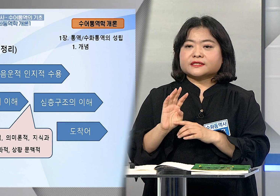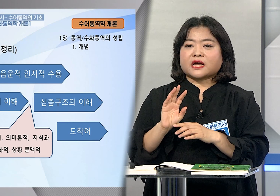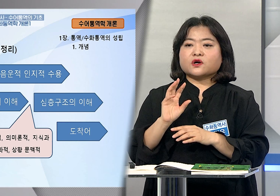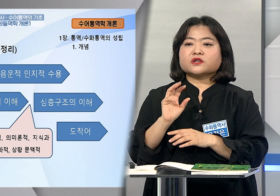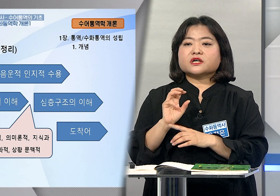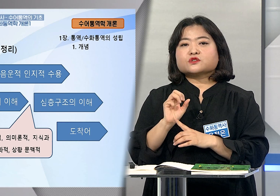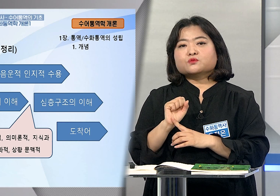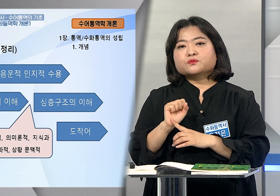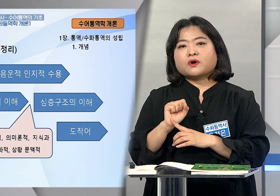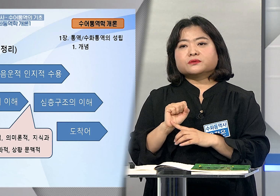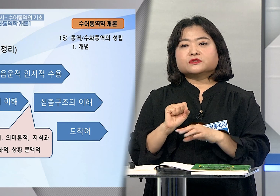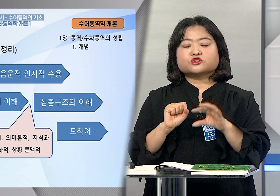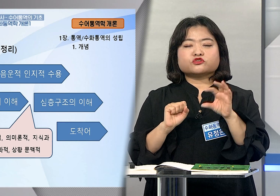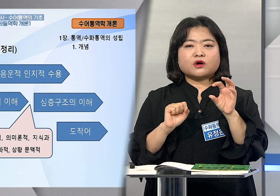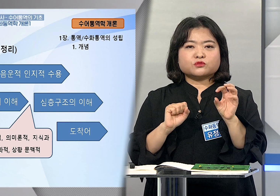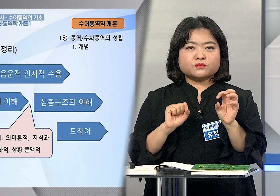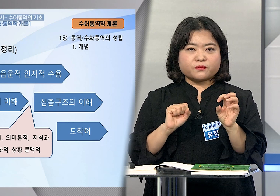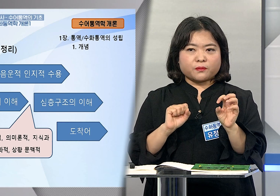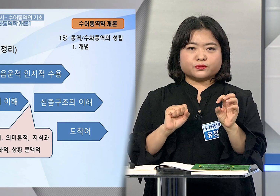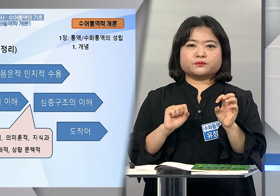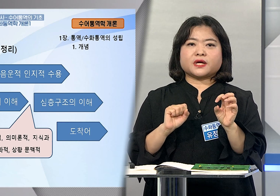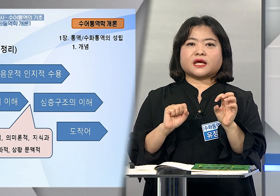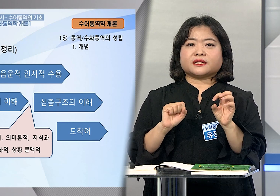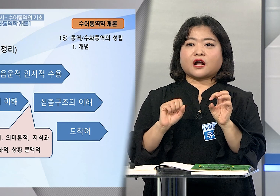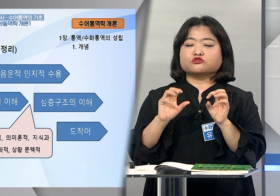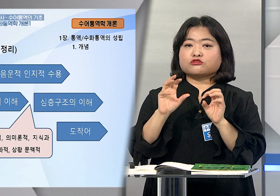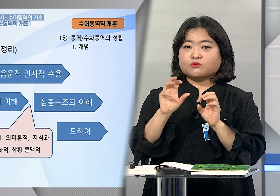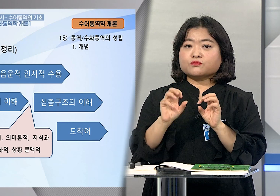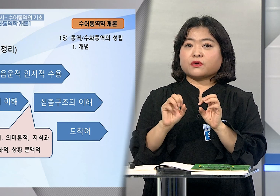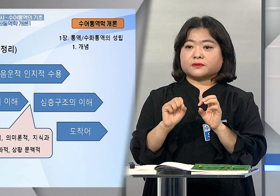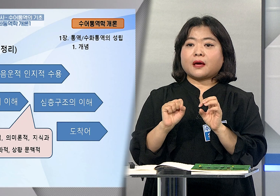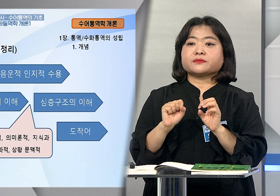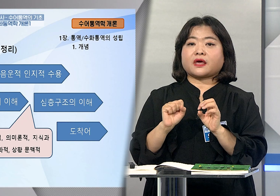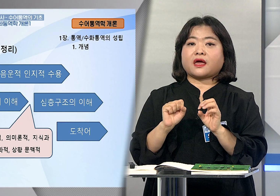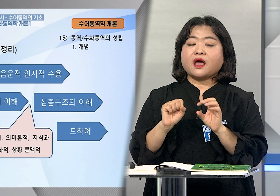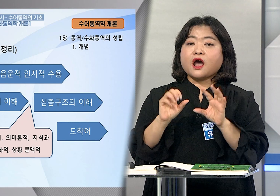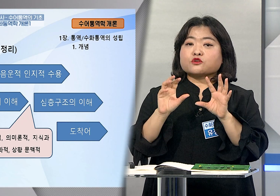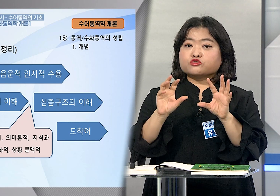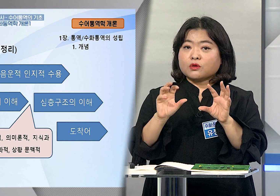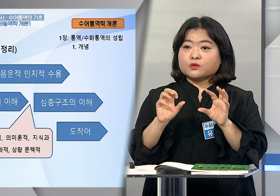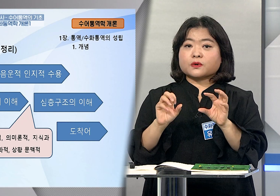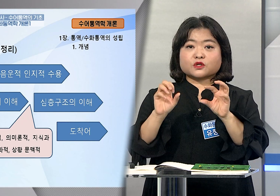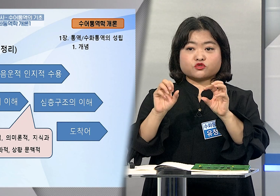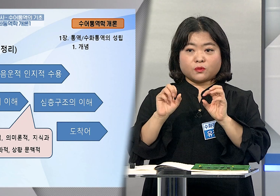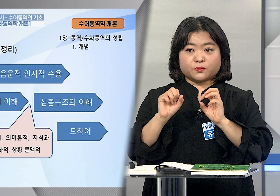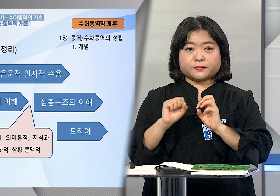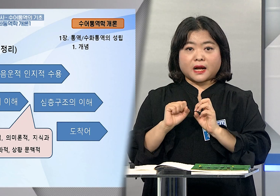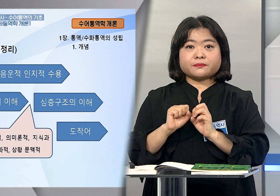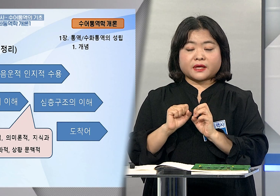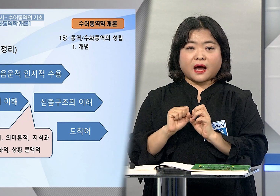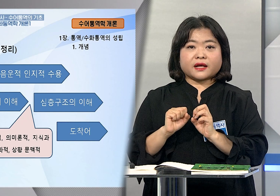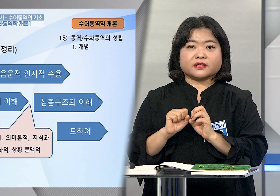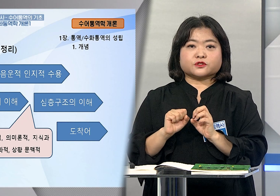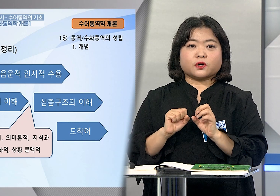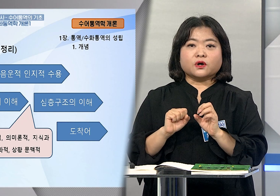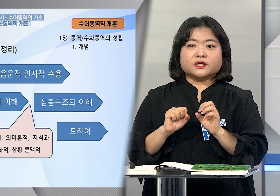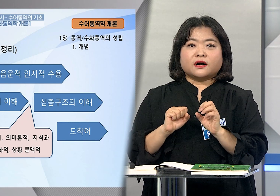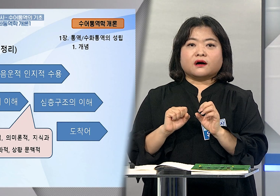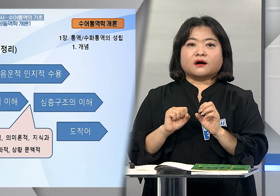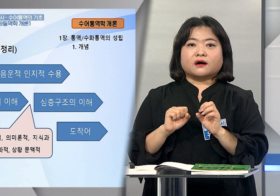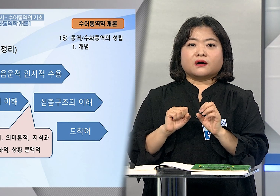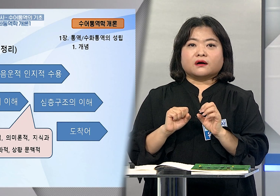문법이죠. 자, 여기에서 문법은 수어 문법뿐만 아니라 국어 문법을 함께, 국어 문법과 수어 문법을 함께